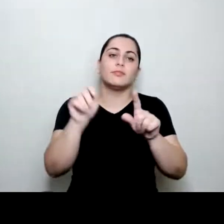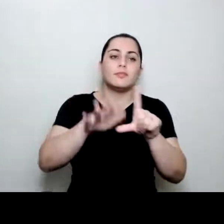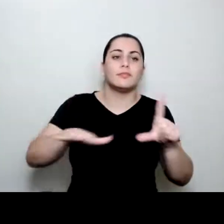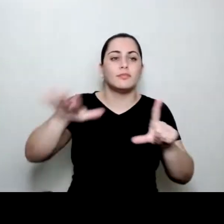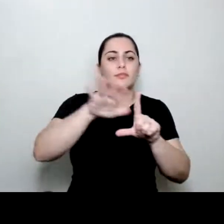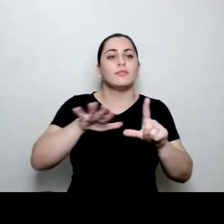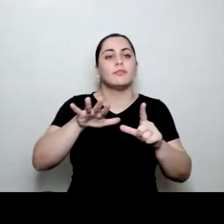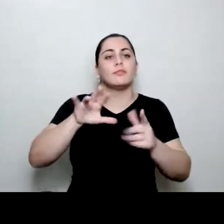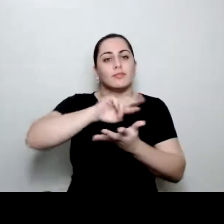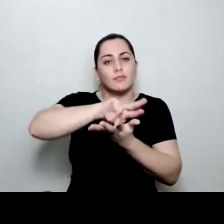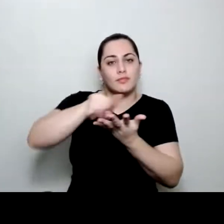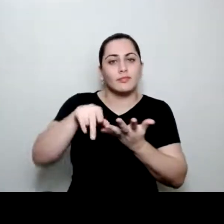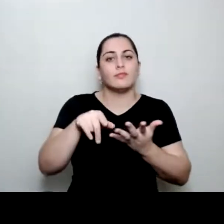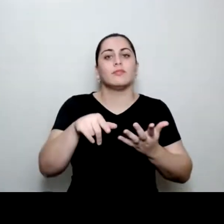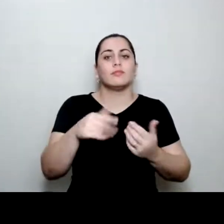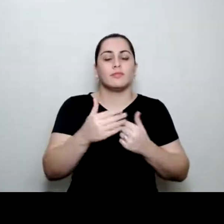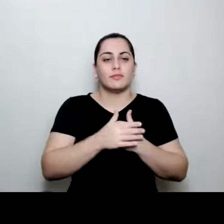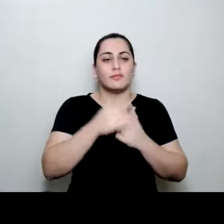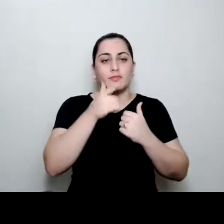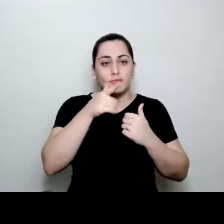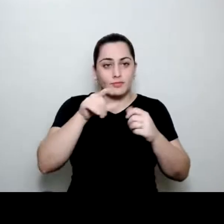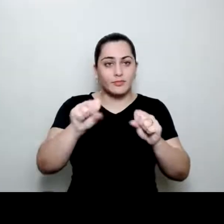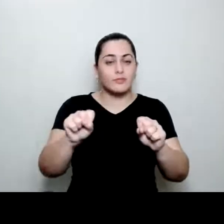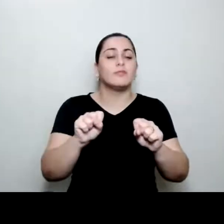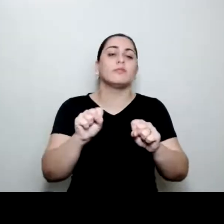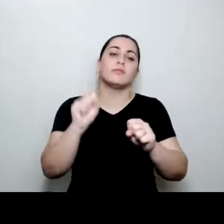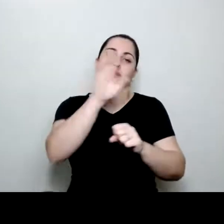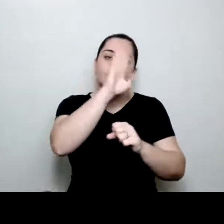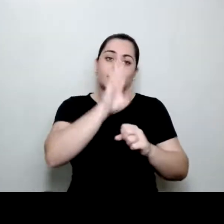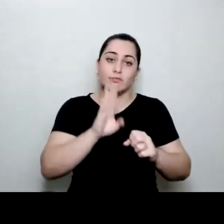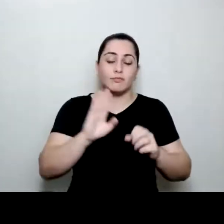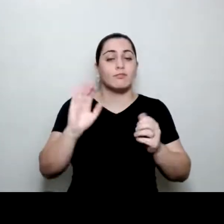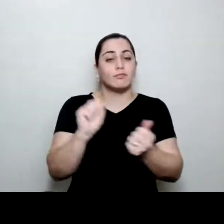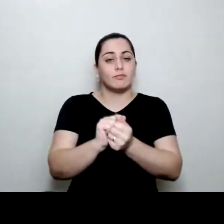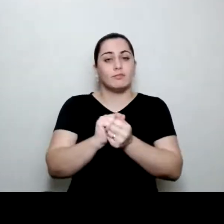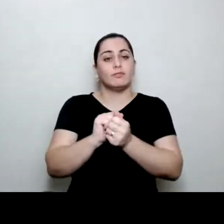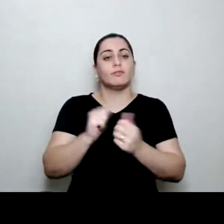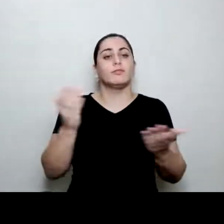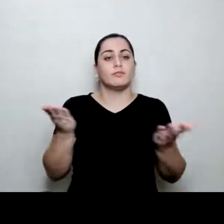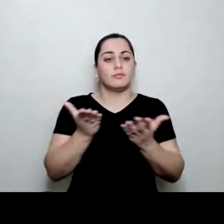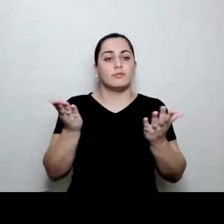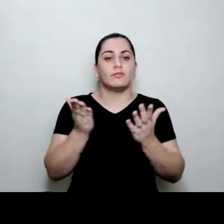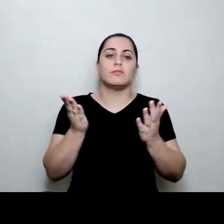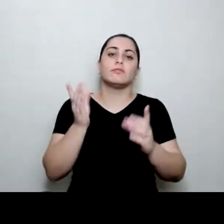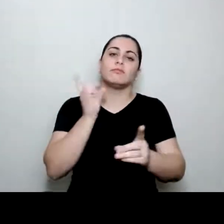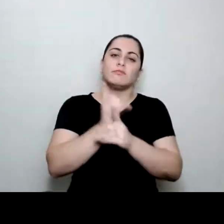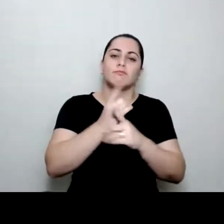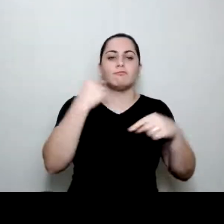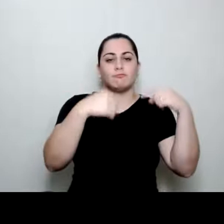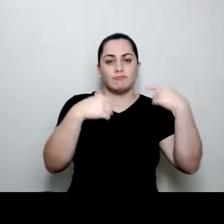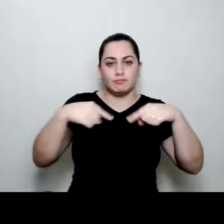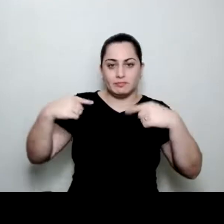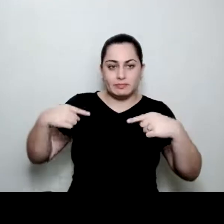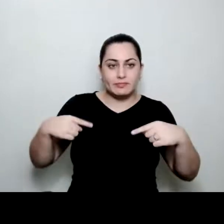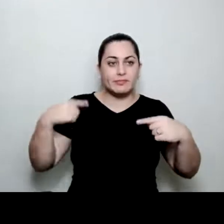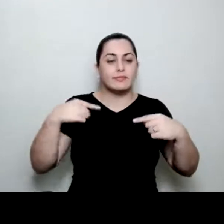Brasileira, que está em parceria aqui na promoção desses encontros do Polo de Discussões.